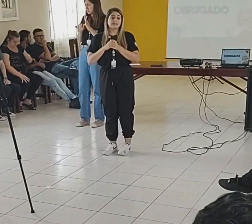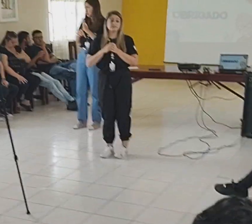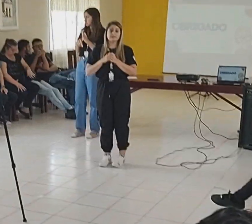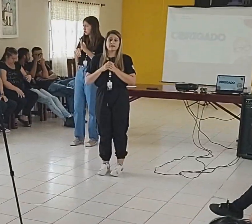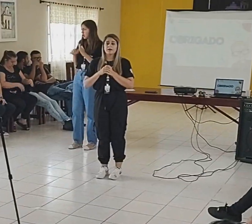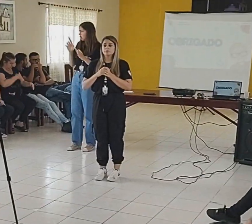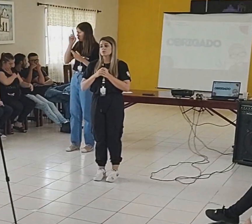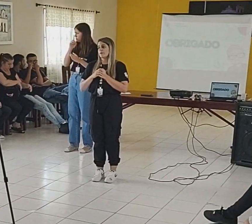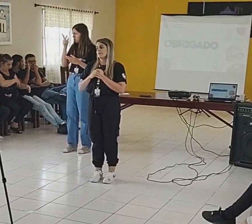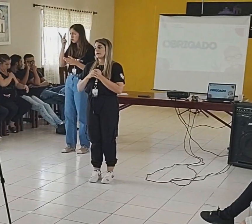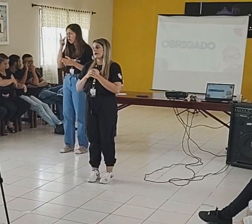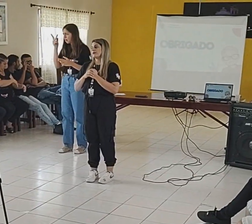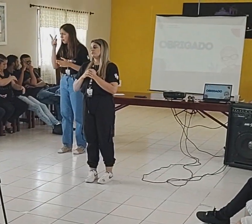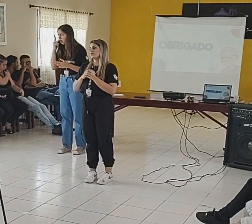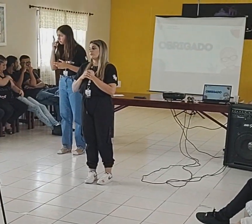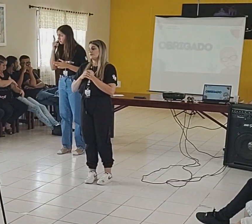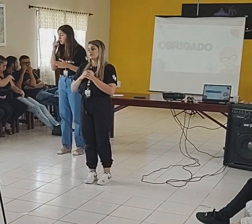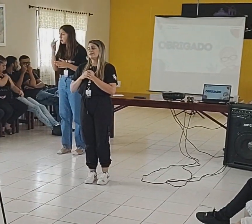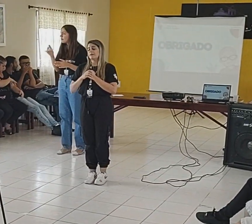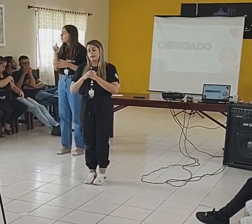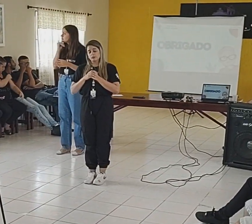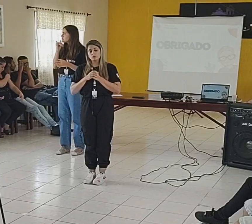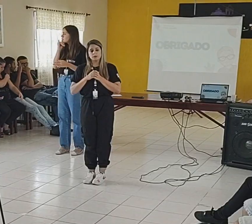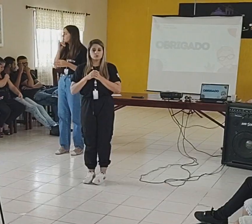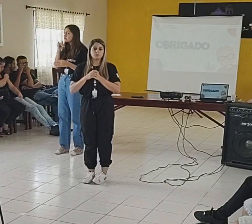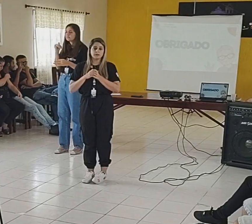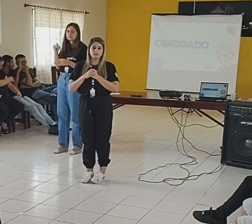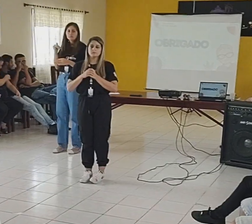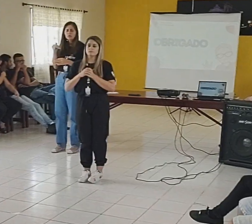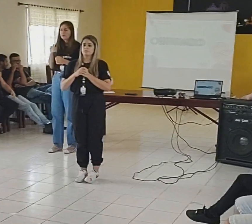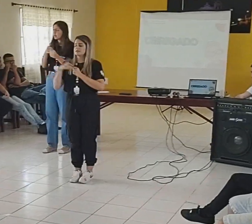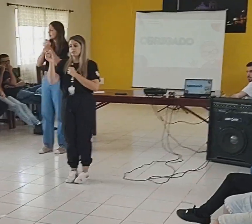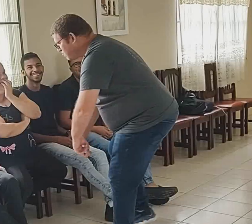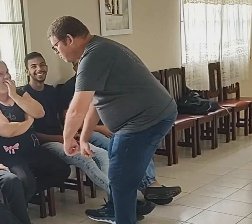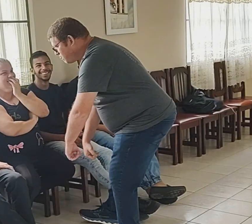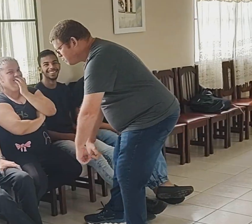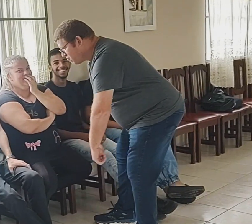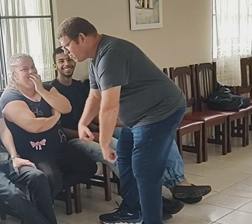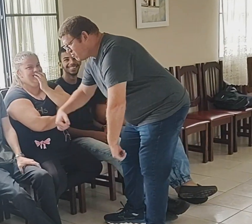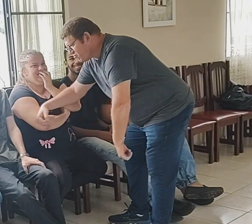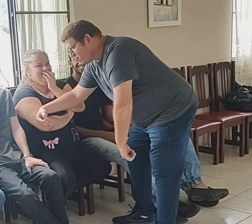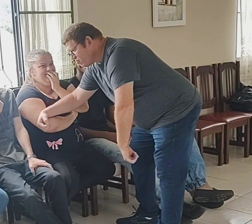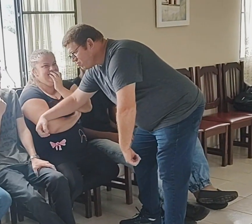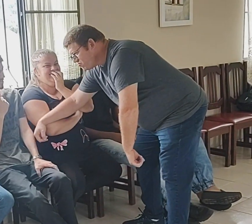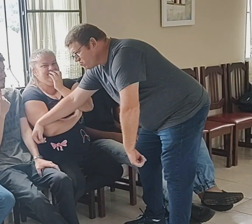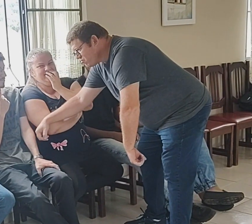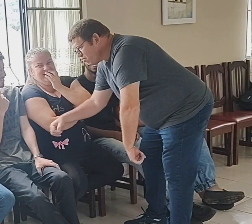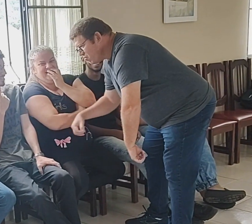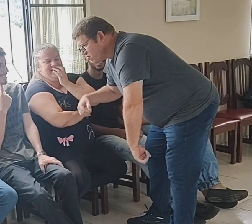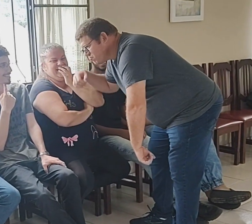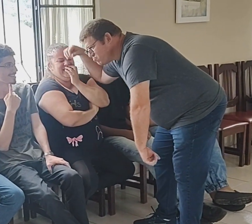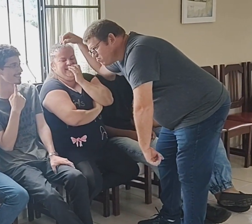grande passo. Isso vai permitir uma aproximação muito importante para todos, além de proporcionar